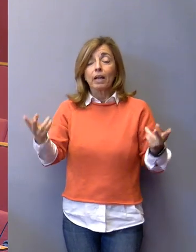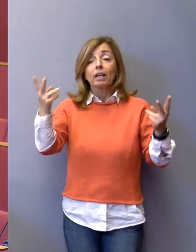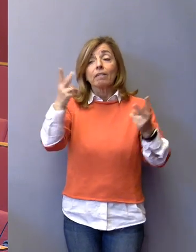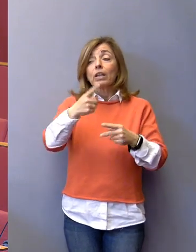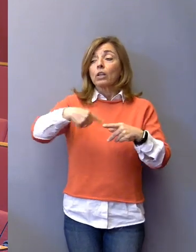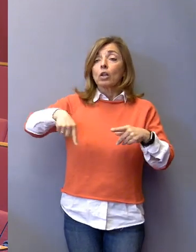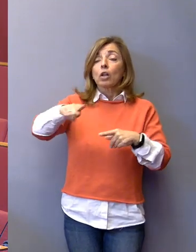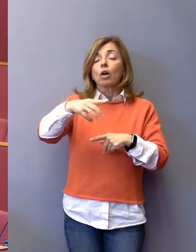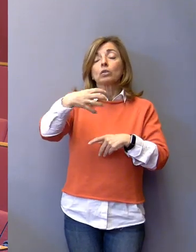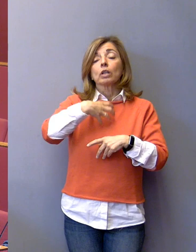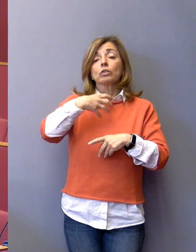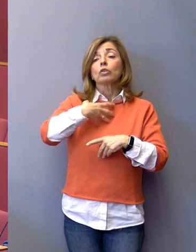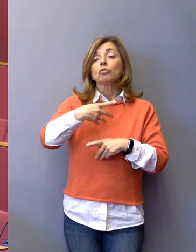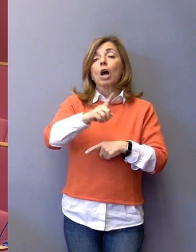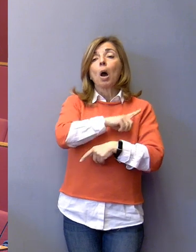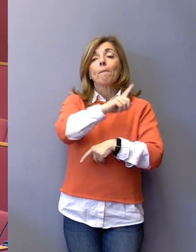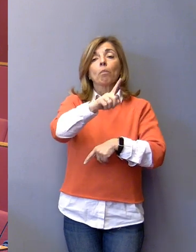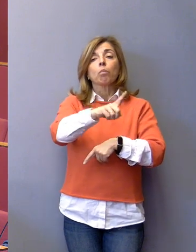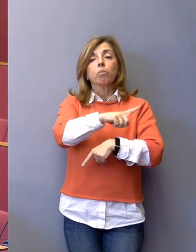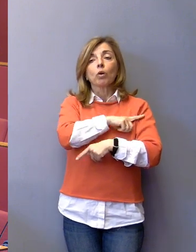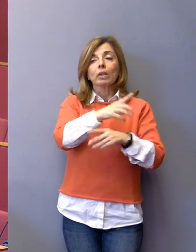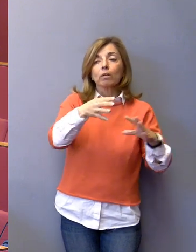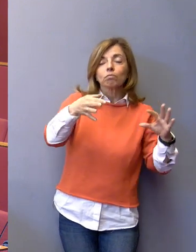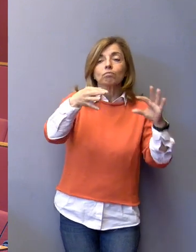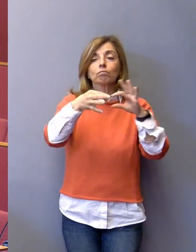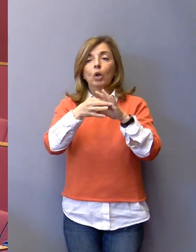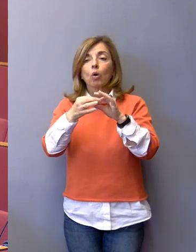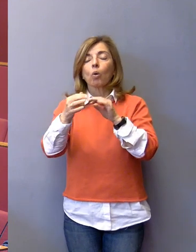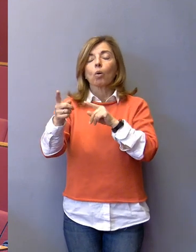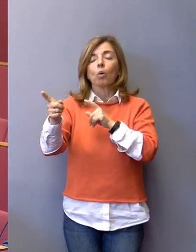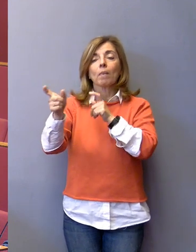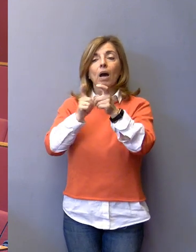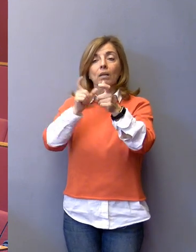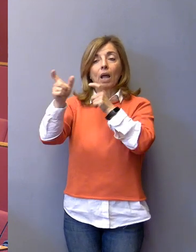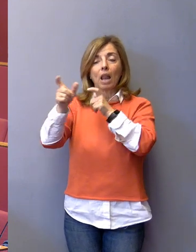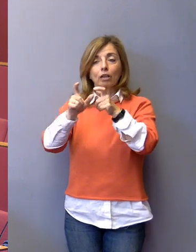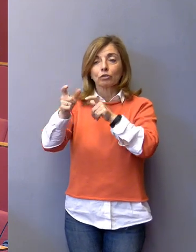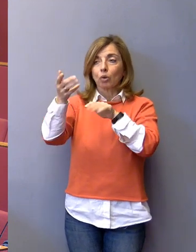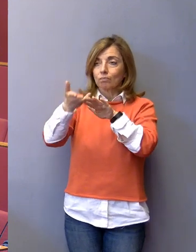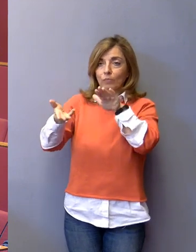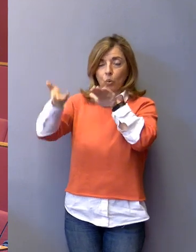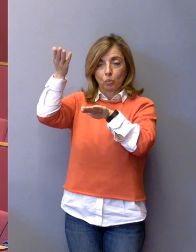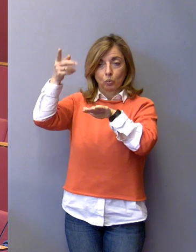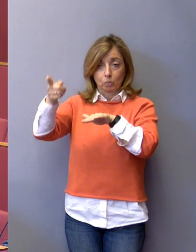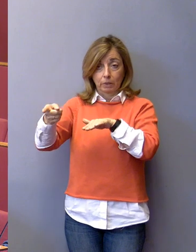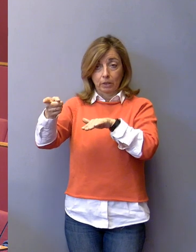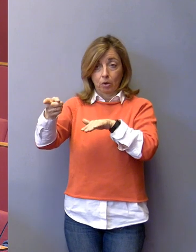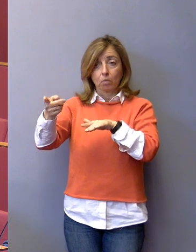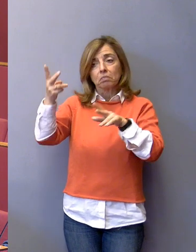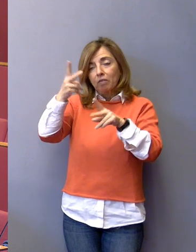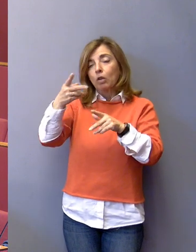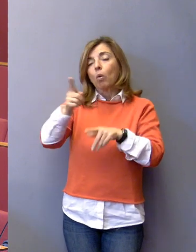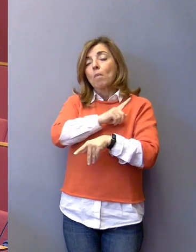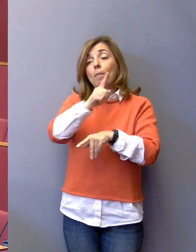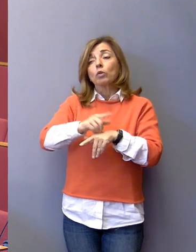specifico rispetto alla sua relazione con le istituzioni superiori molto limitato mettiamola così però il punto centrale sta da un'altra